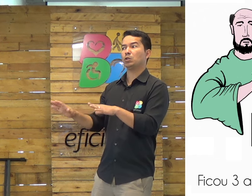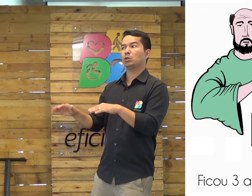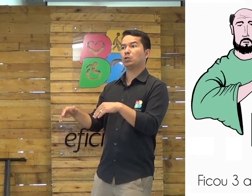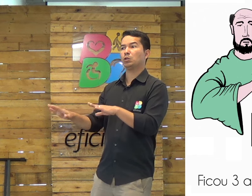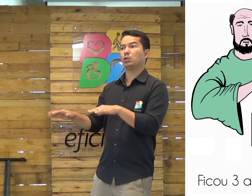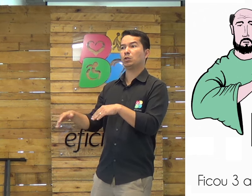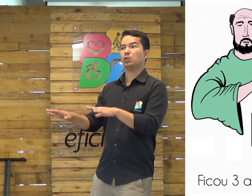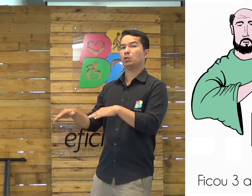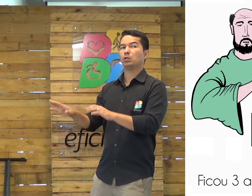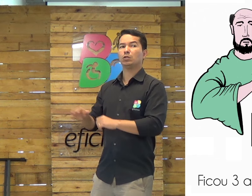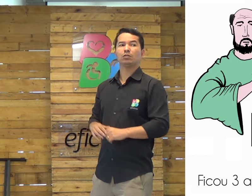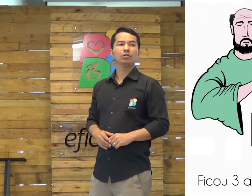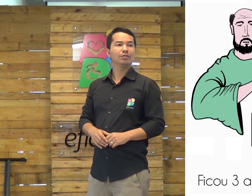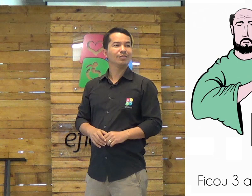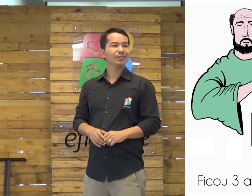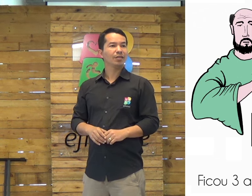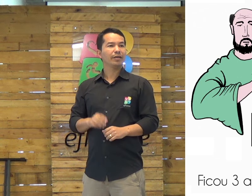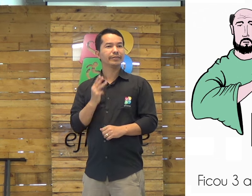acho melhor não.